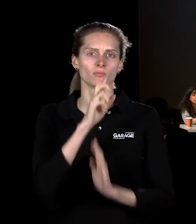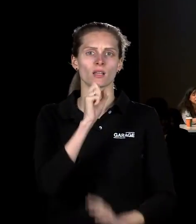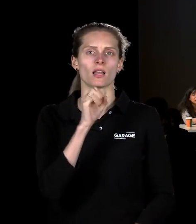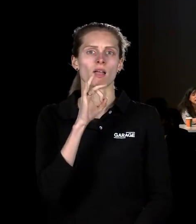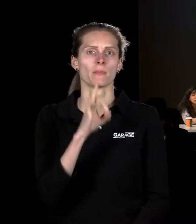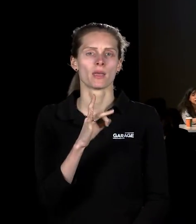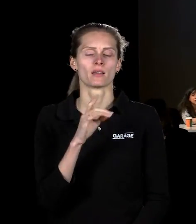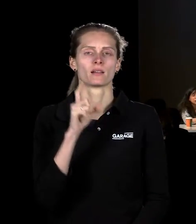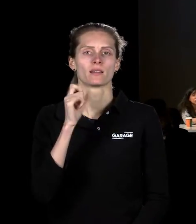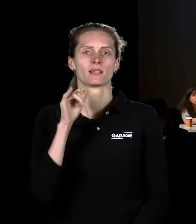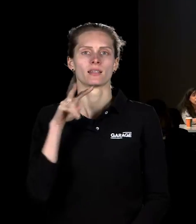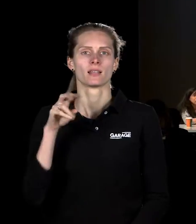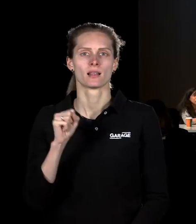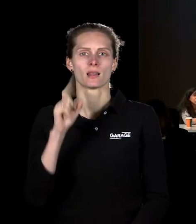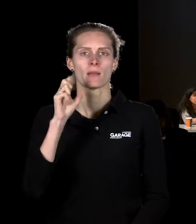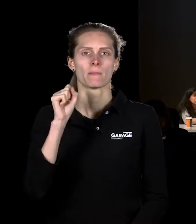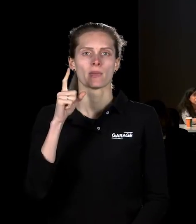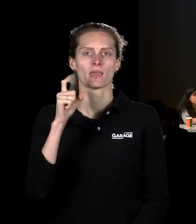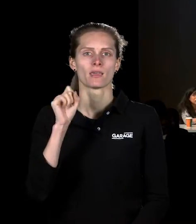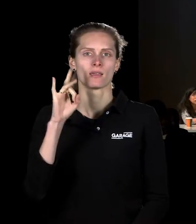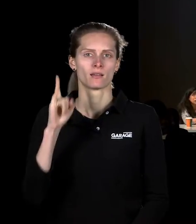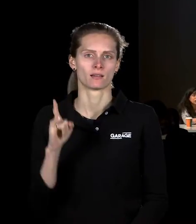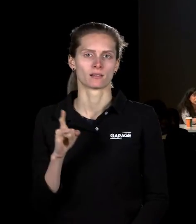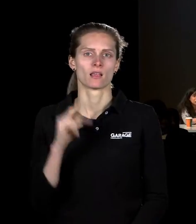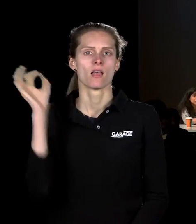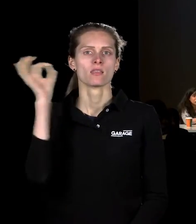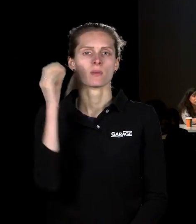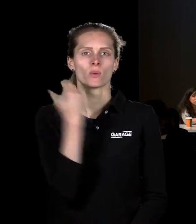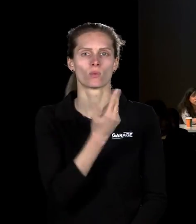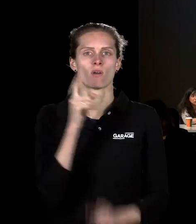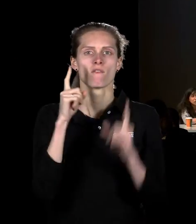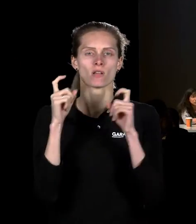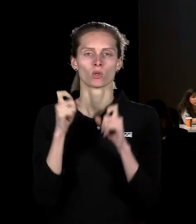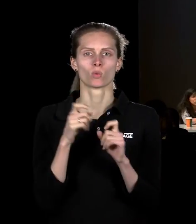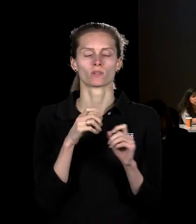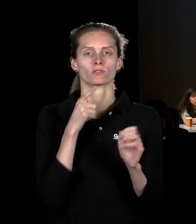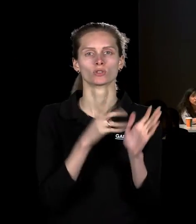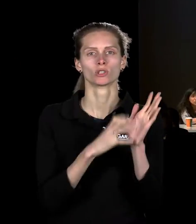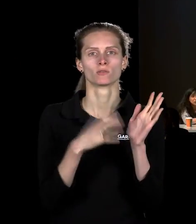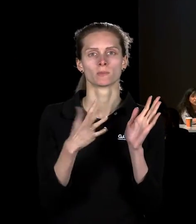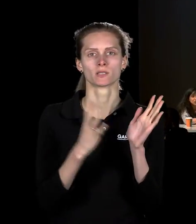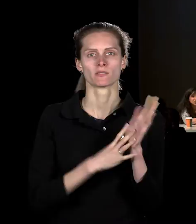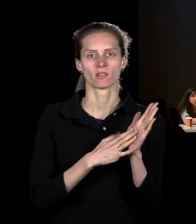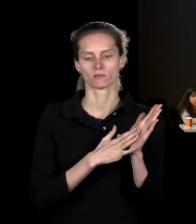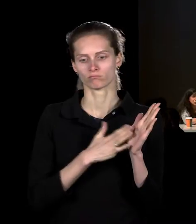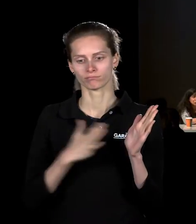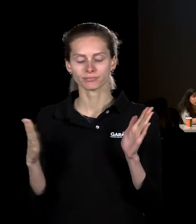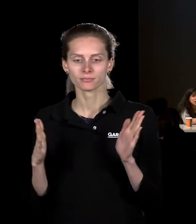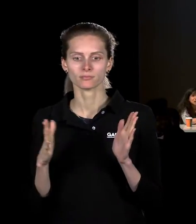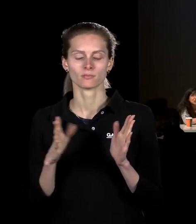Хилла Бехера, немецкие фотографы с 1959 года, работающие вместе и